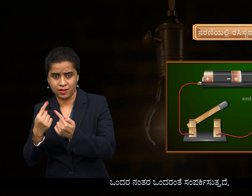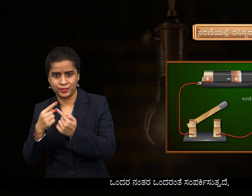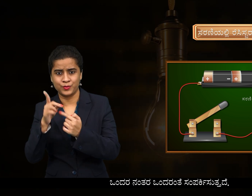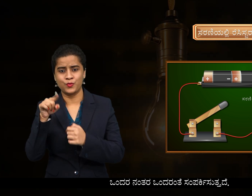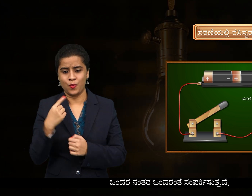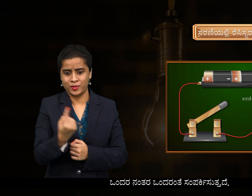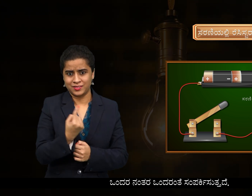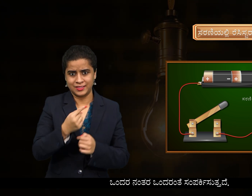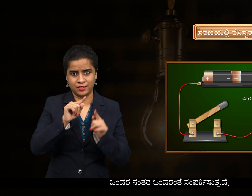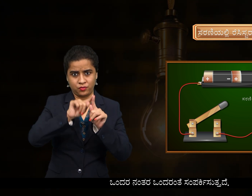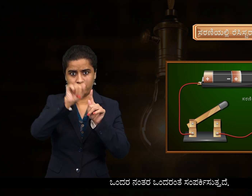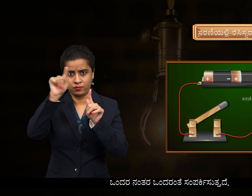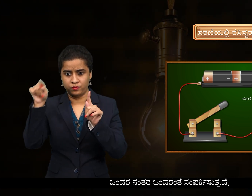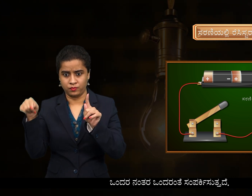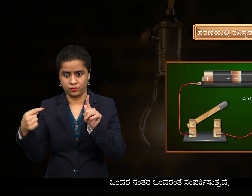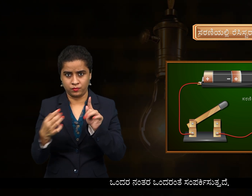ಸಂಪರ್ಕಿಸುತ್ತದೆ.